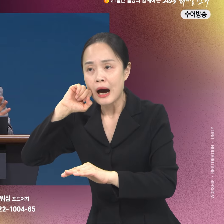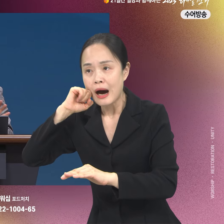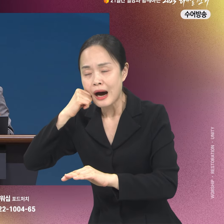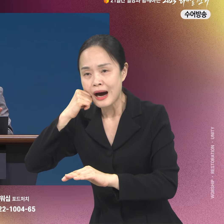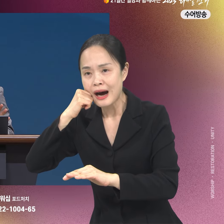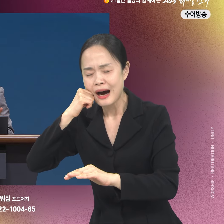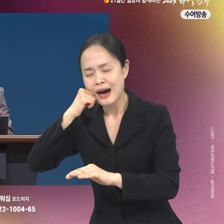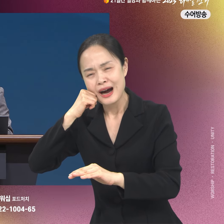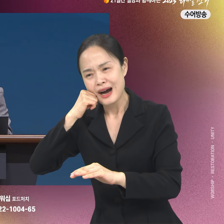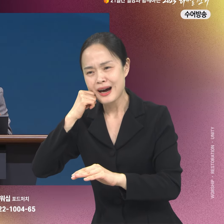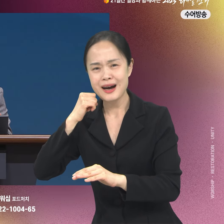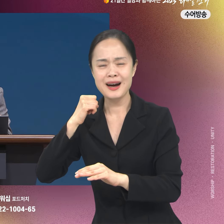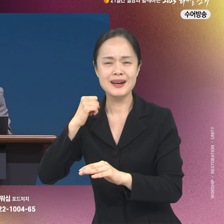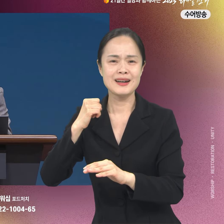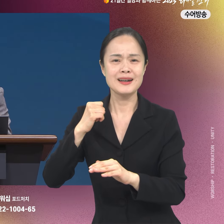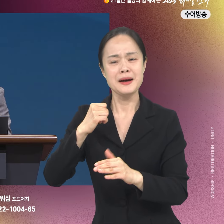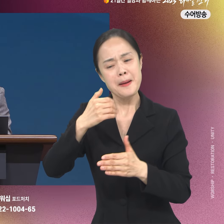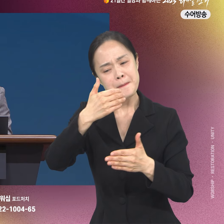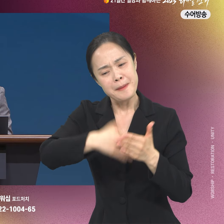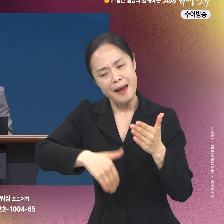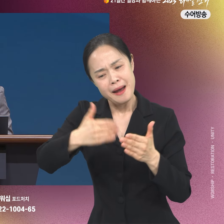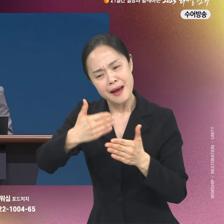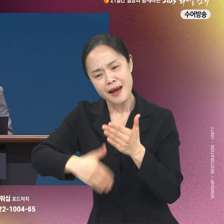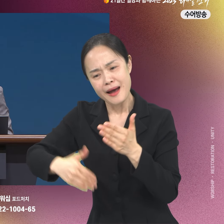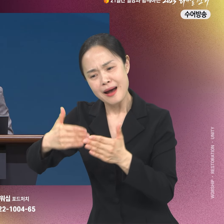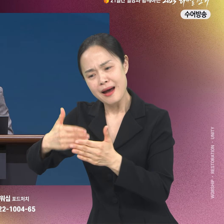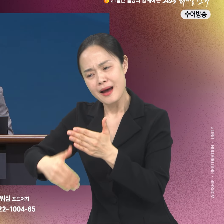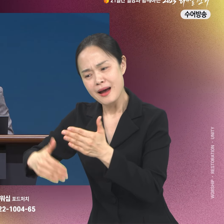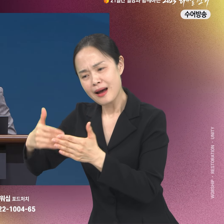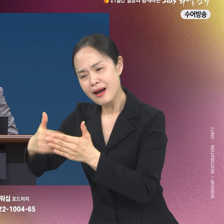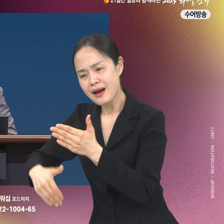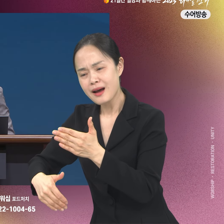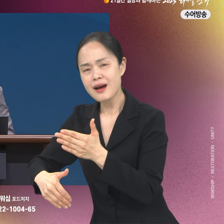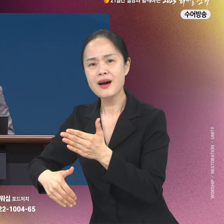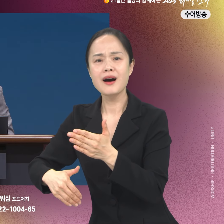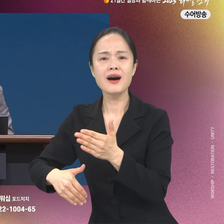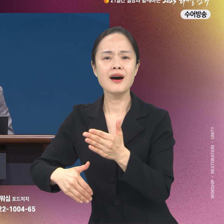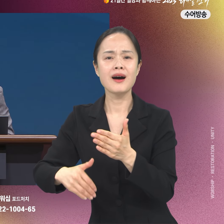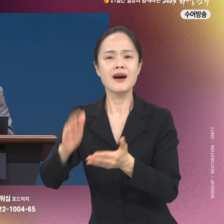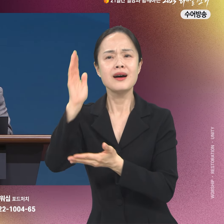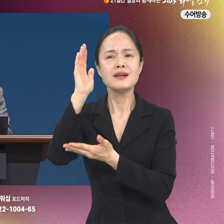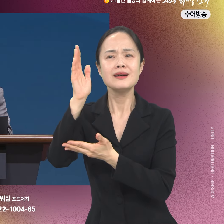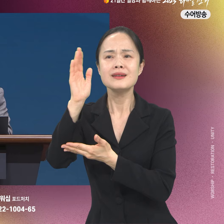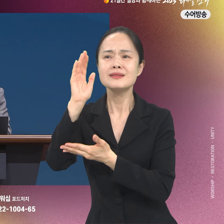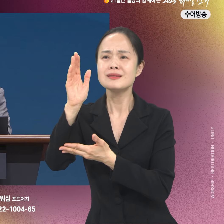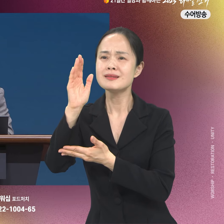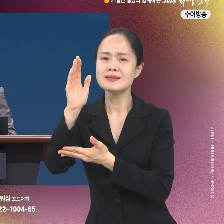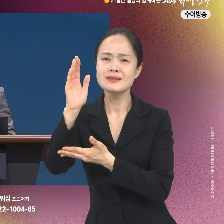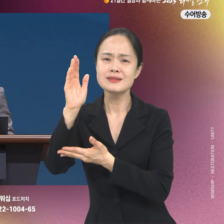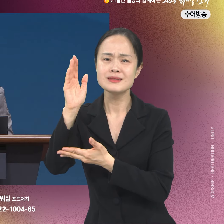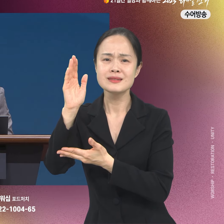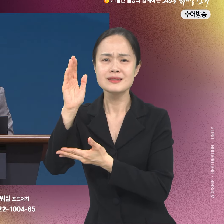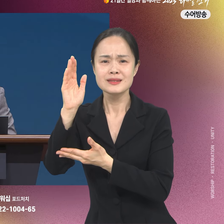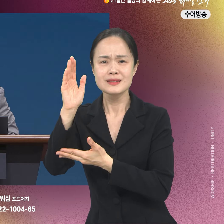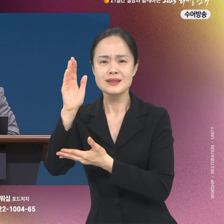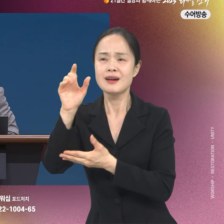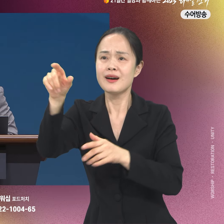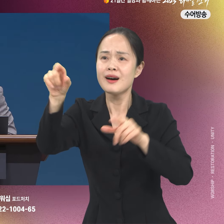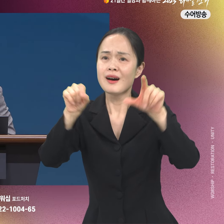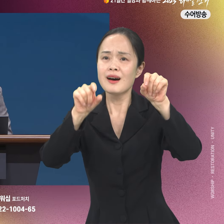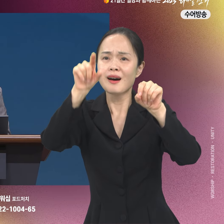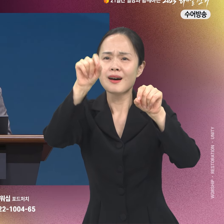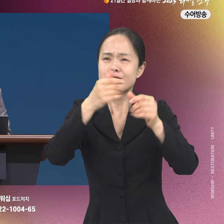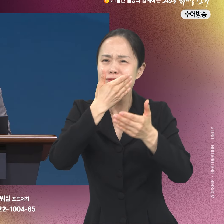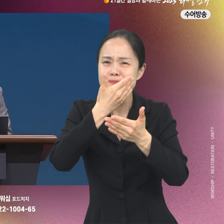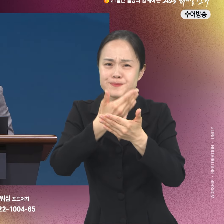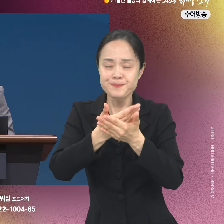추리돼 파편화되지 않고 이렇게 유기적으로 하나의 흐름처럼 이야기를 꾸려야 했기 때문에 이제 중요한 기적 몇 개를 제가 선택하게